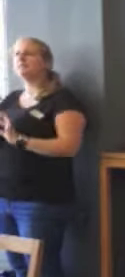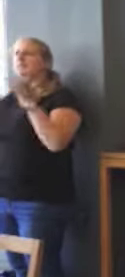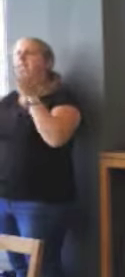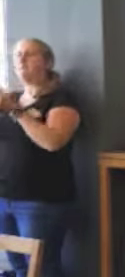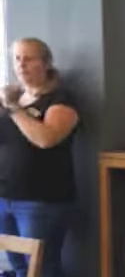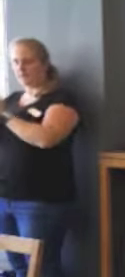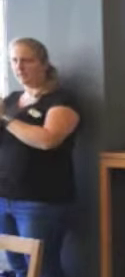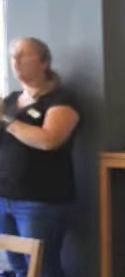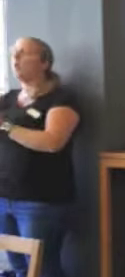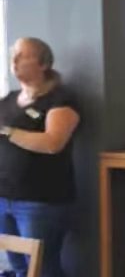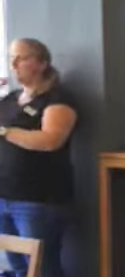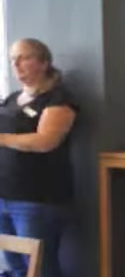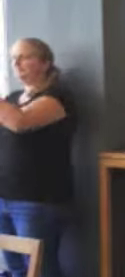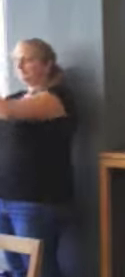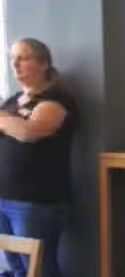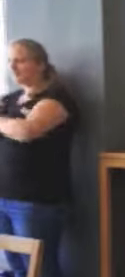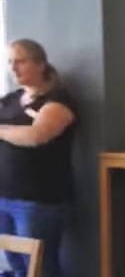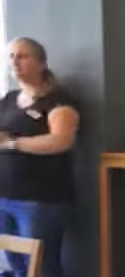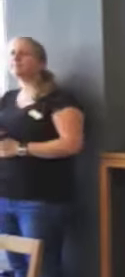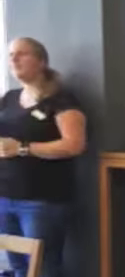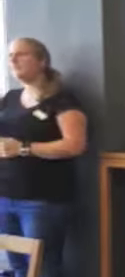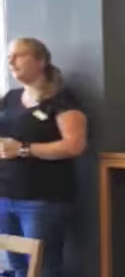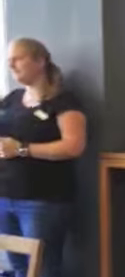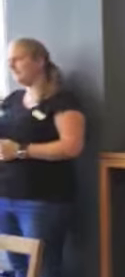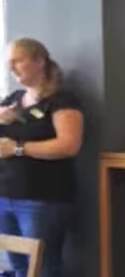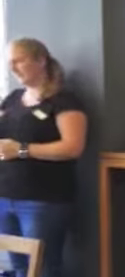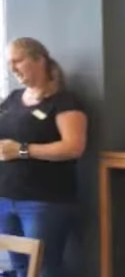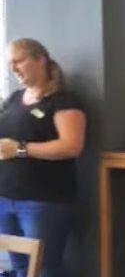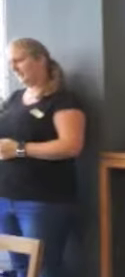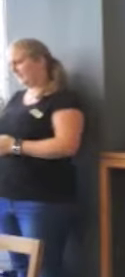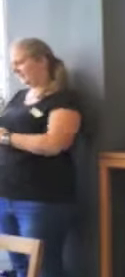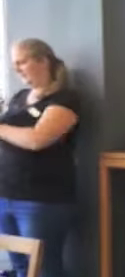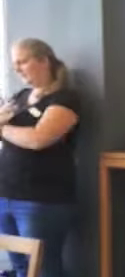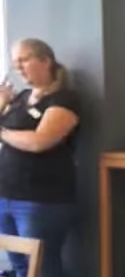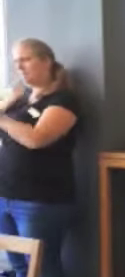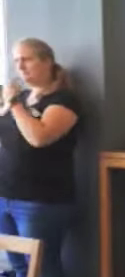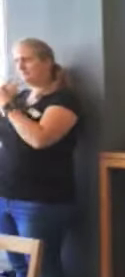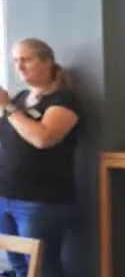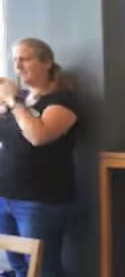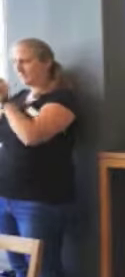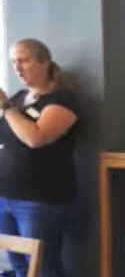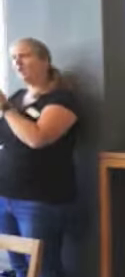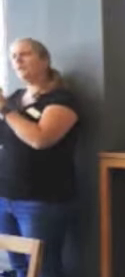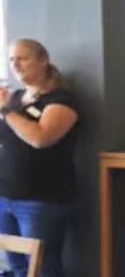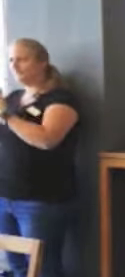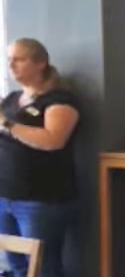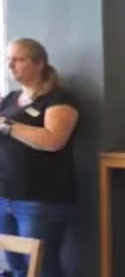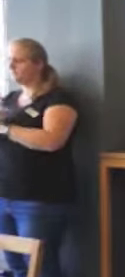mycket. Det vore ju väldigt bra. Ragnar och jag talade lite precis före det här seminariet. Det kan ju verka